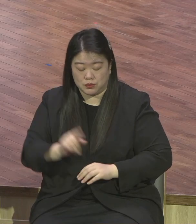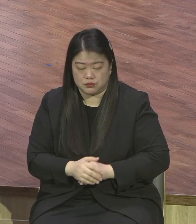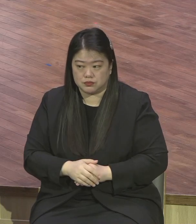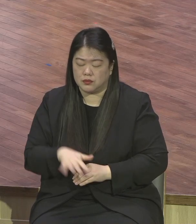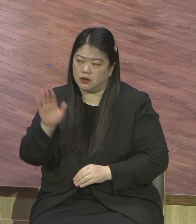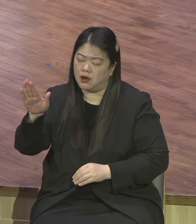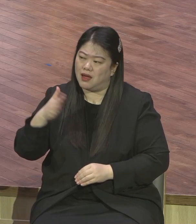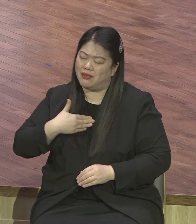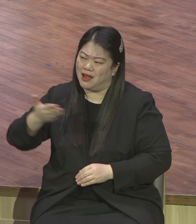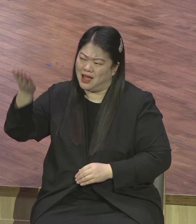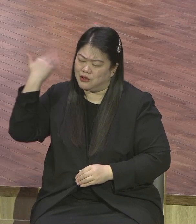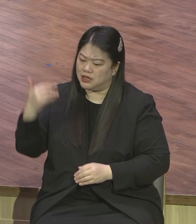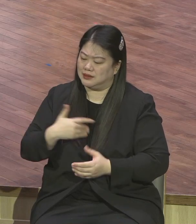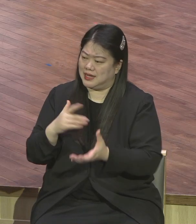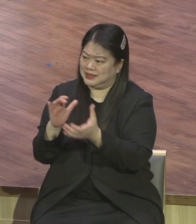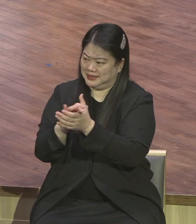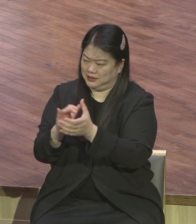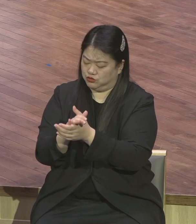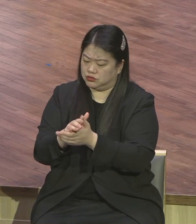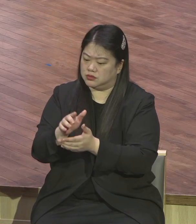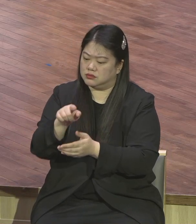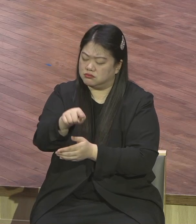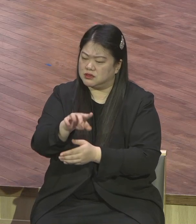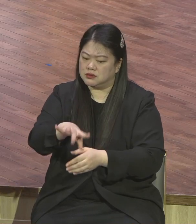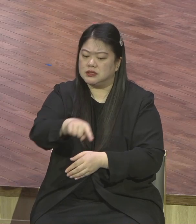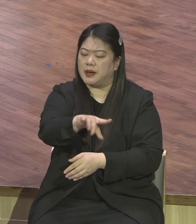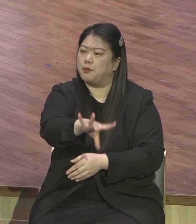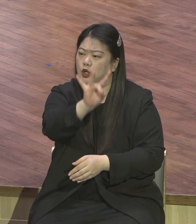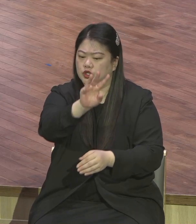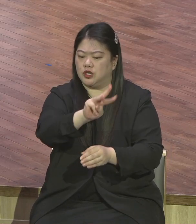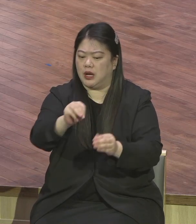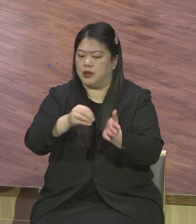사람들이 많아요. 변화된 모습을 보고 왔다.